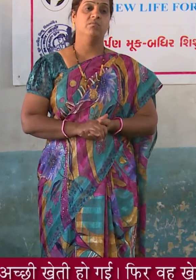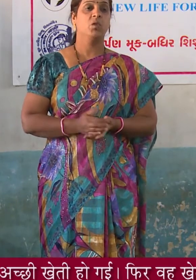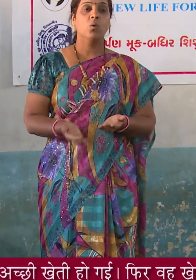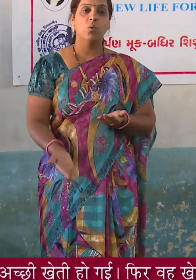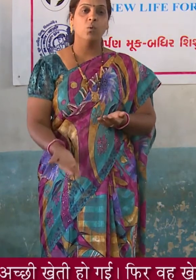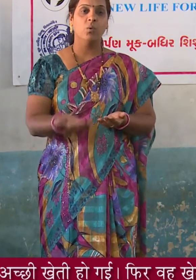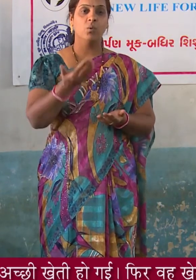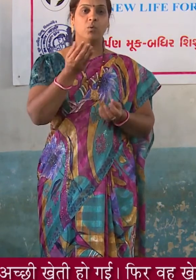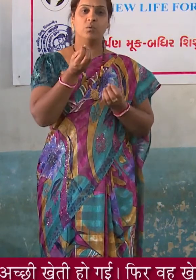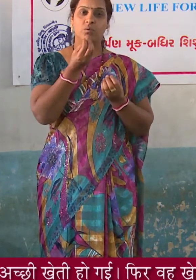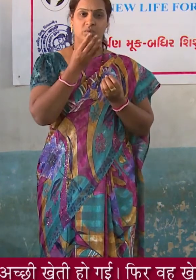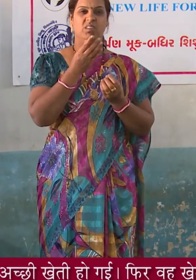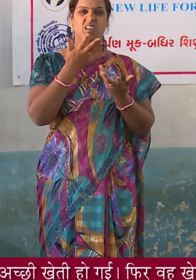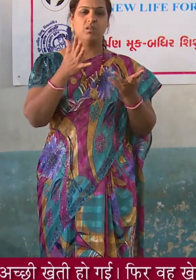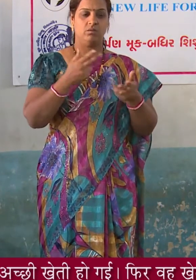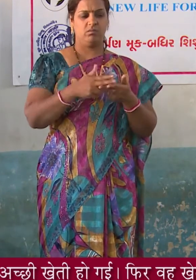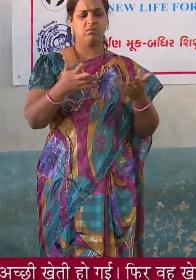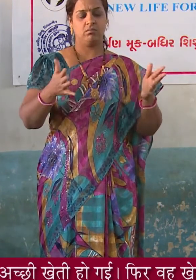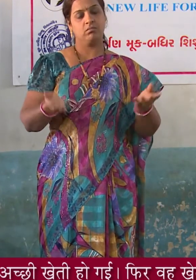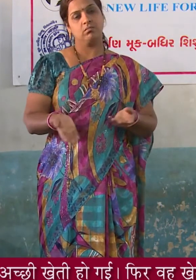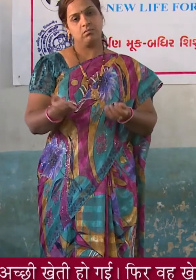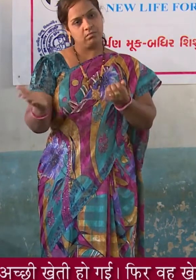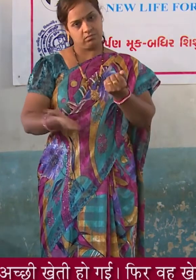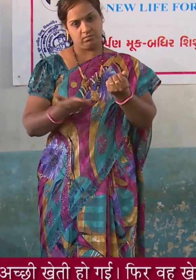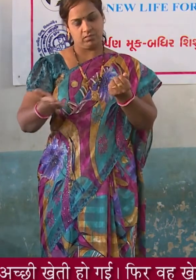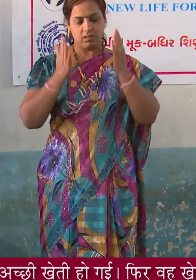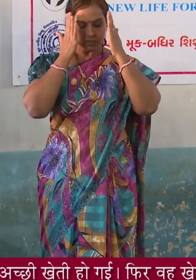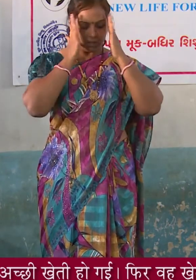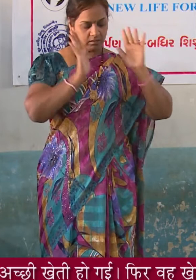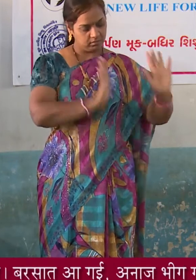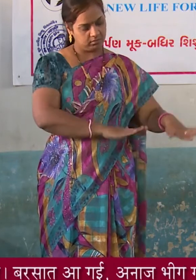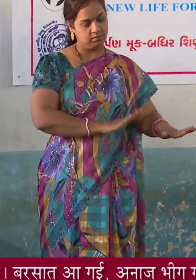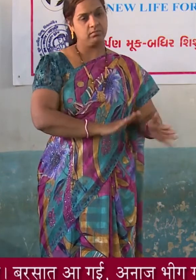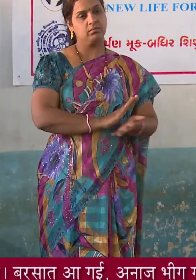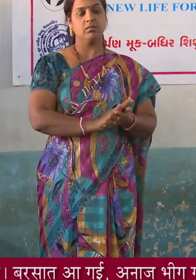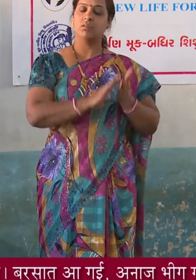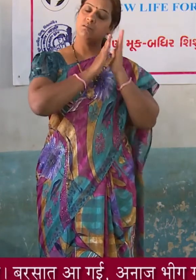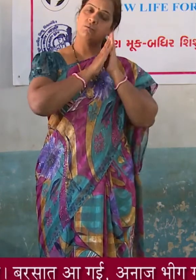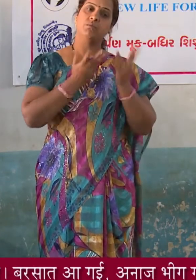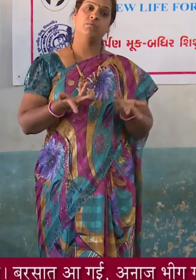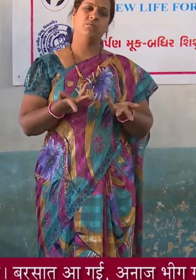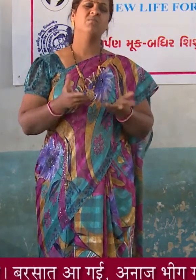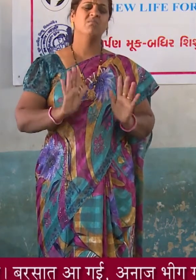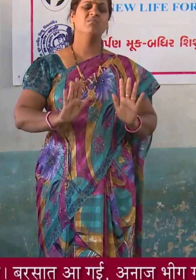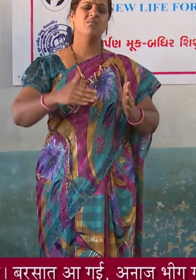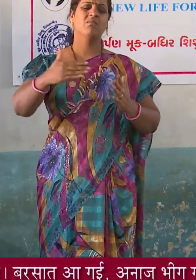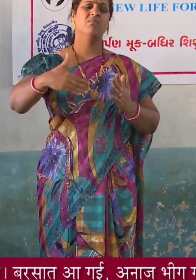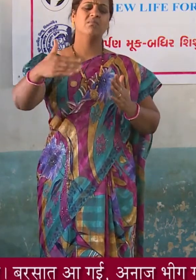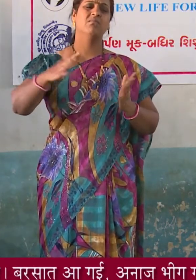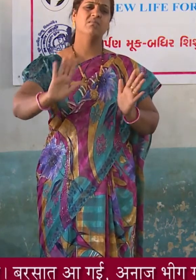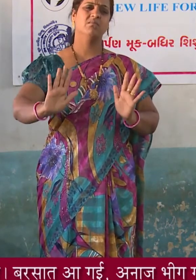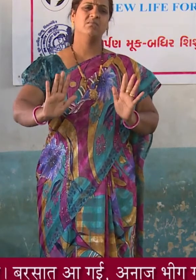उधर रख दिया, थोड़ा निश्चिंत हो गया, तो सो गया। ठीक है, कोई बात नहीं, उठा लेंगे उठा